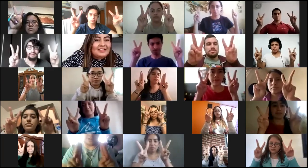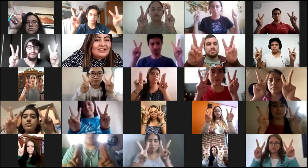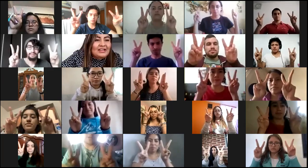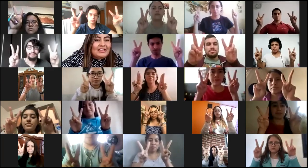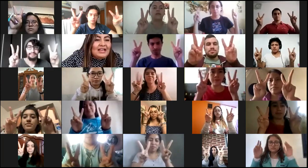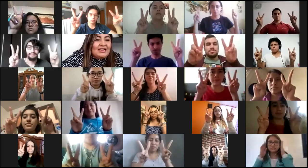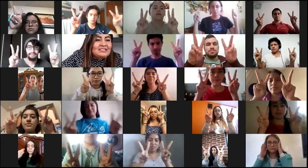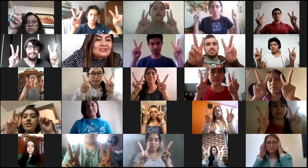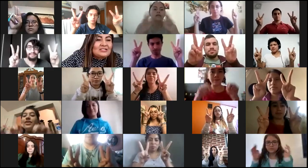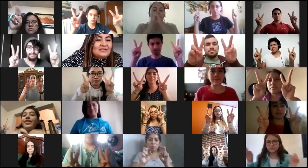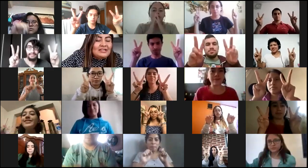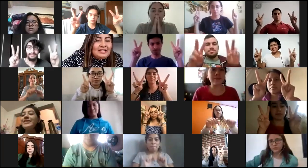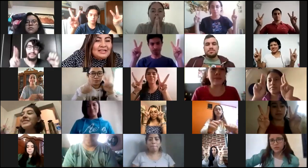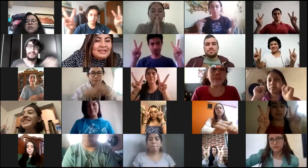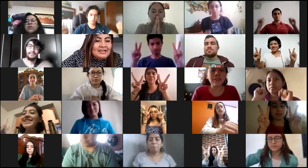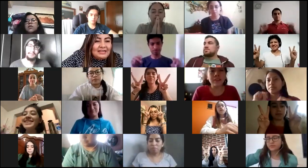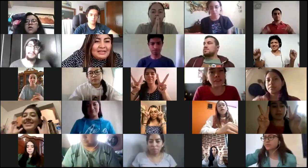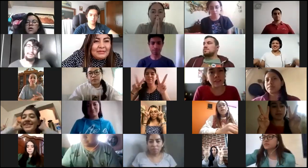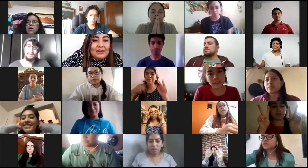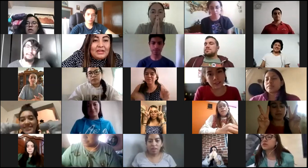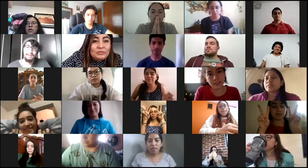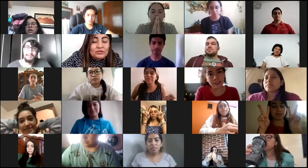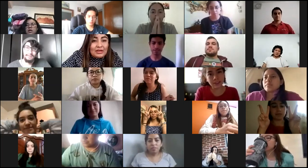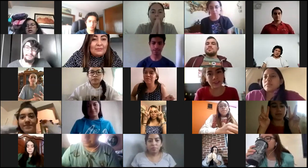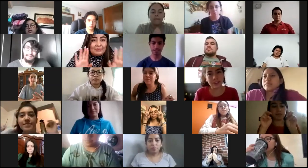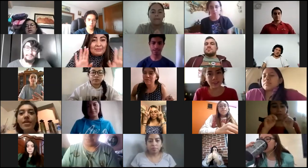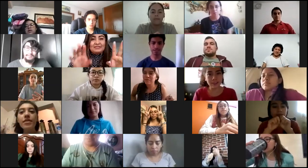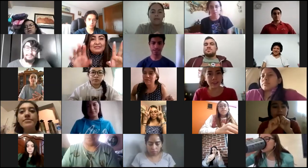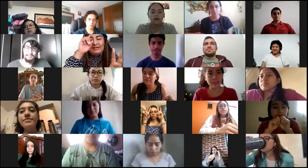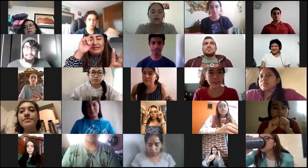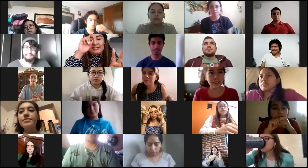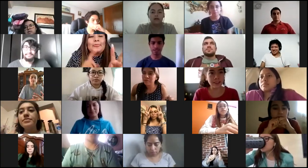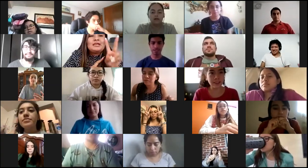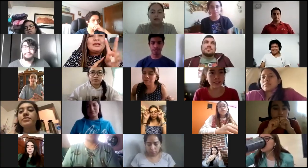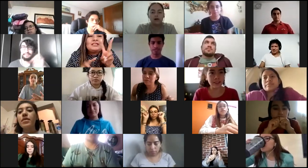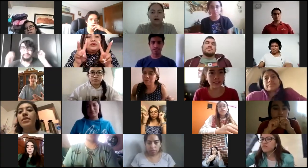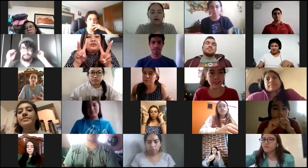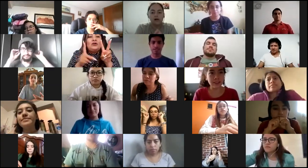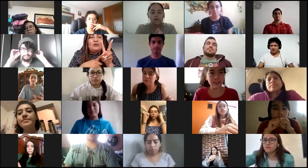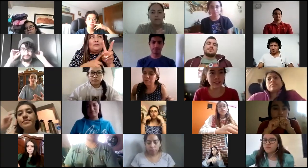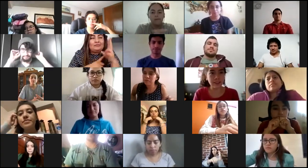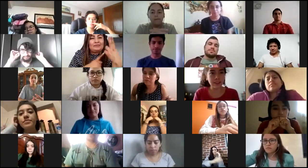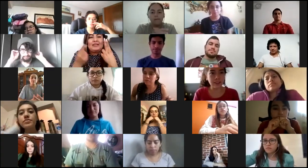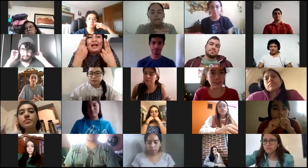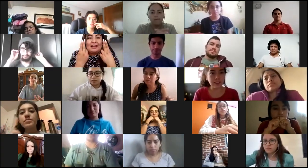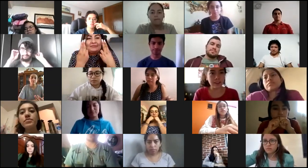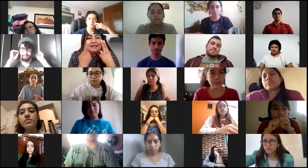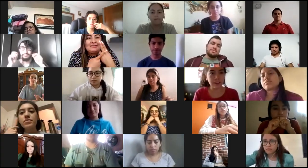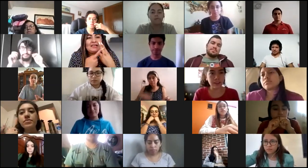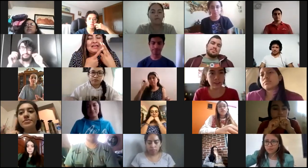Ok, chicos, recuerden que la mayoría de los números, toda la palma es hacia afuera. Si yo hago al revés, es como